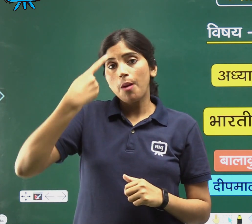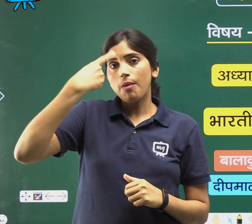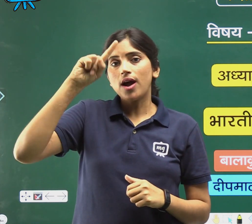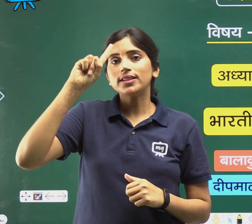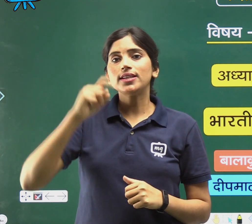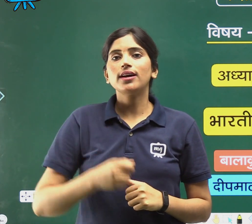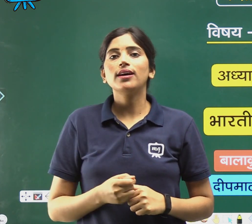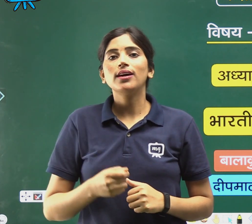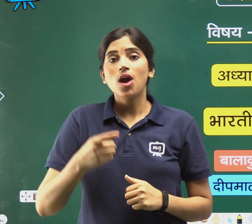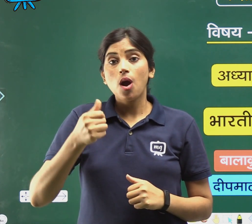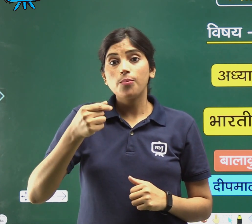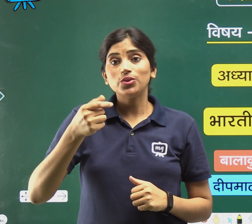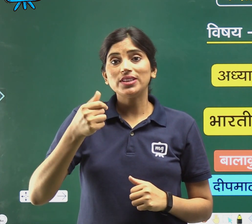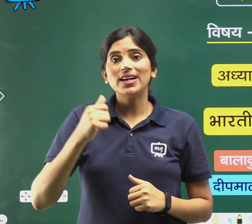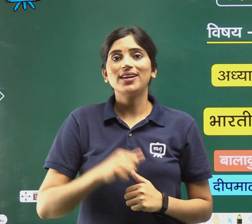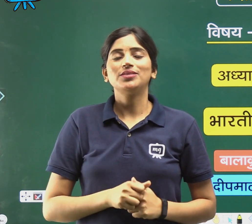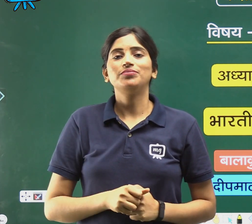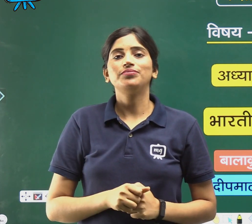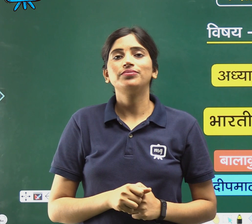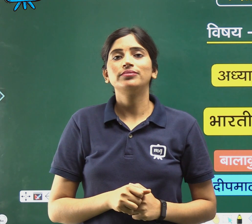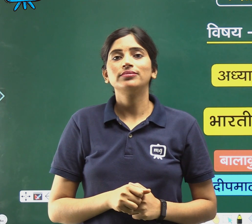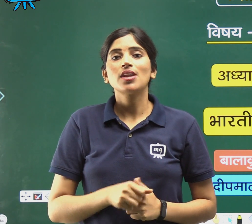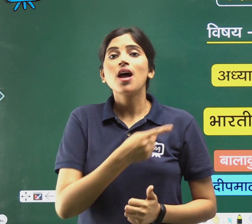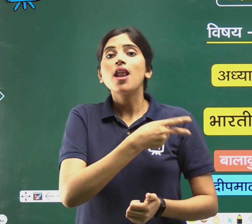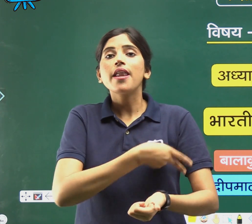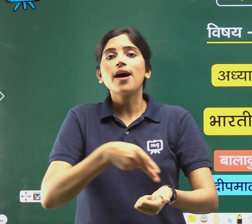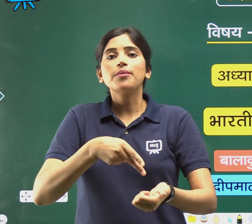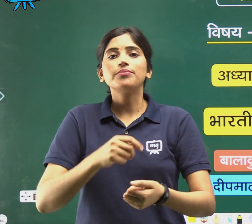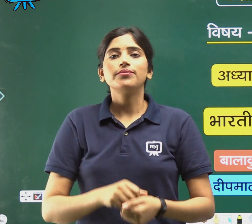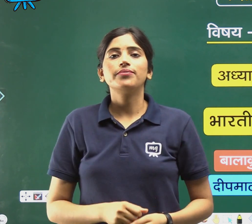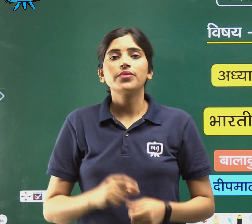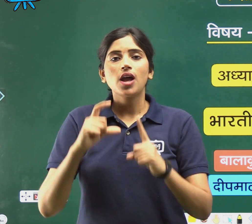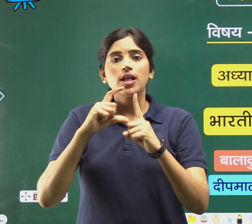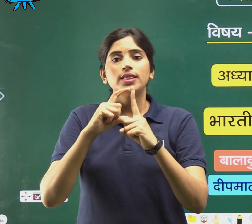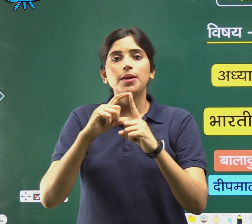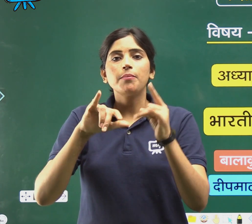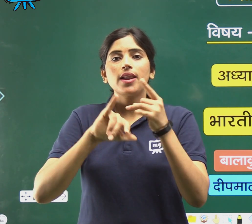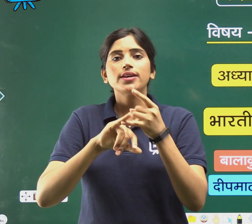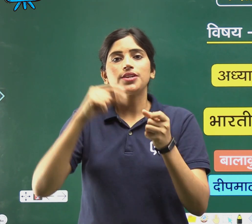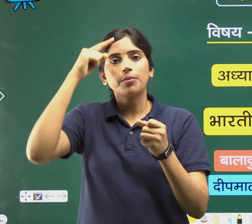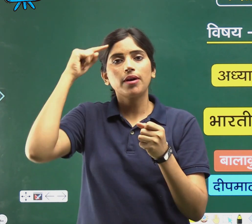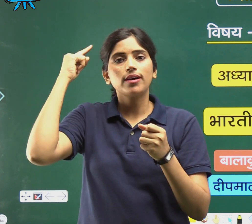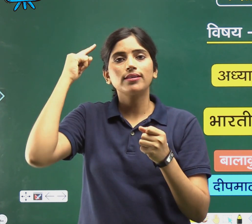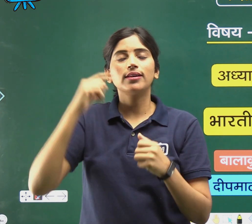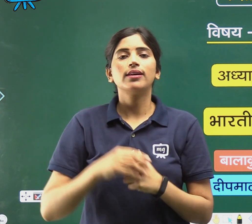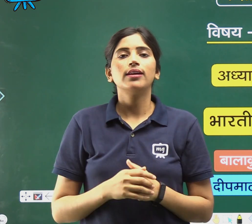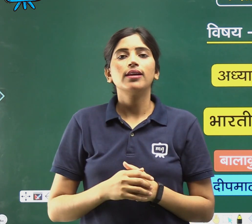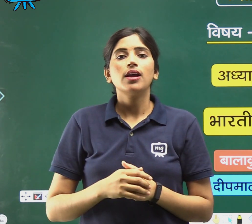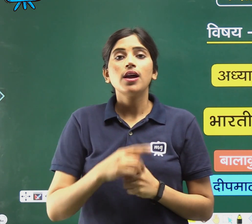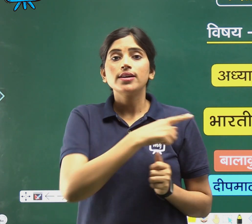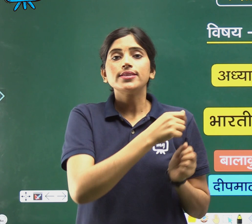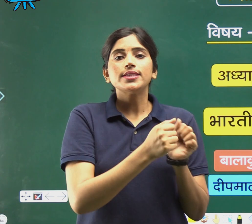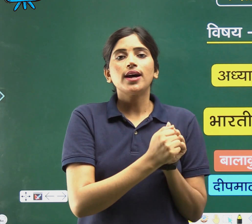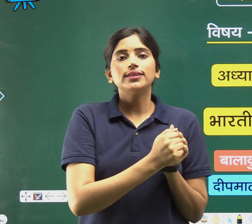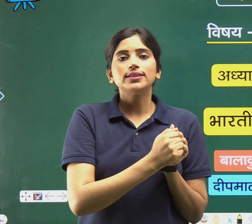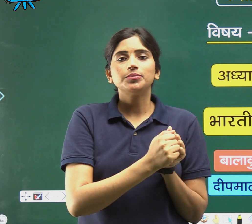भारतीय मुद्रा। मेरा नाम दीपमाला शर्मा, मेरे